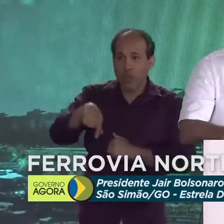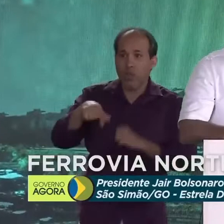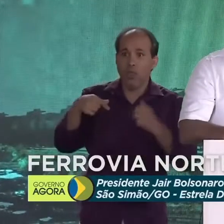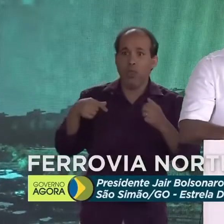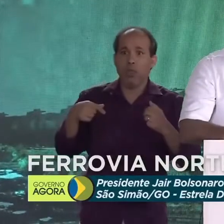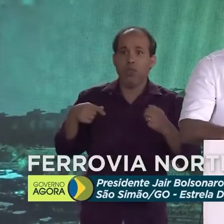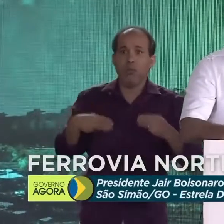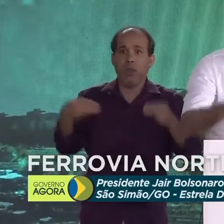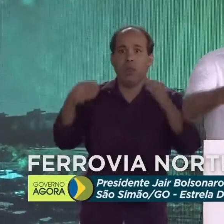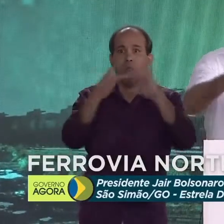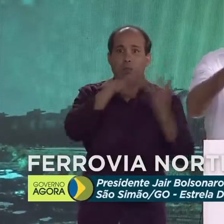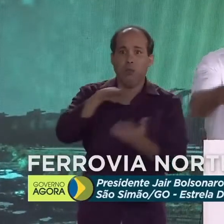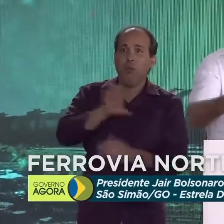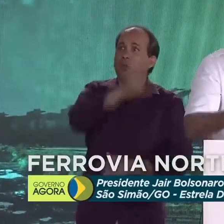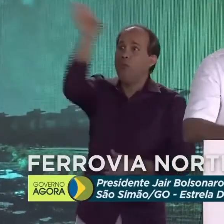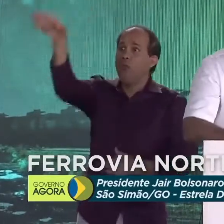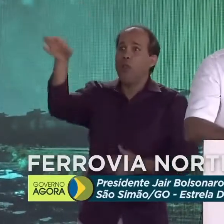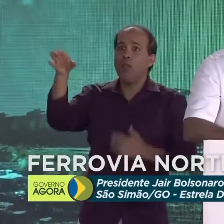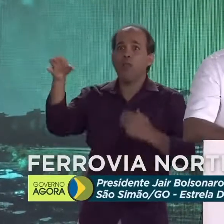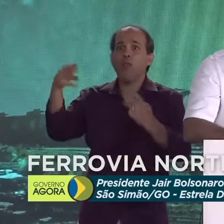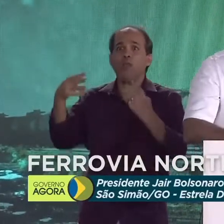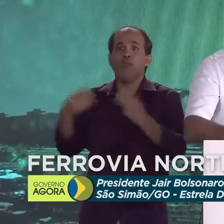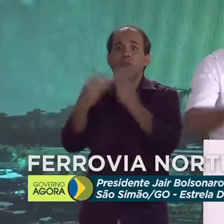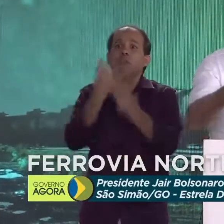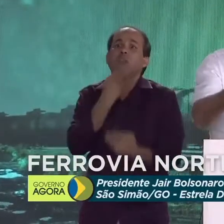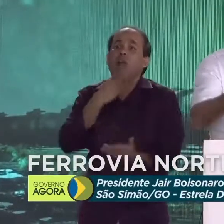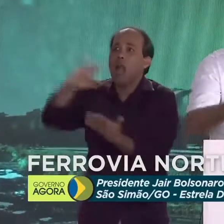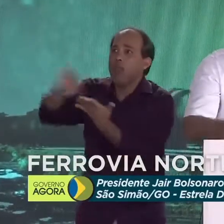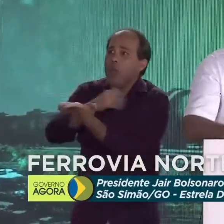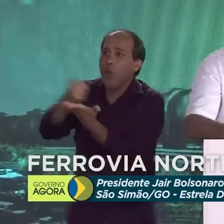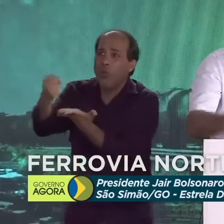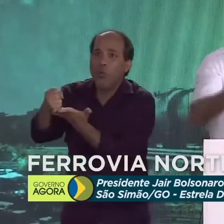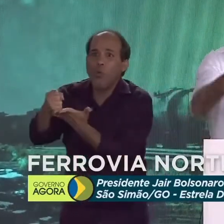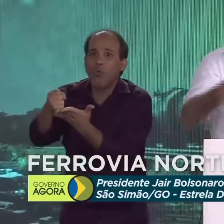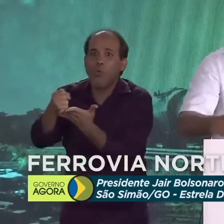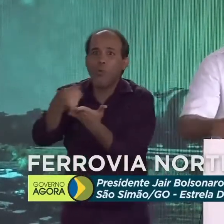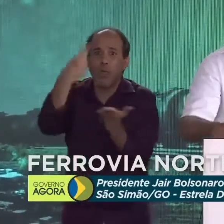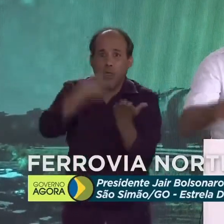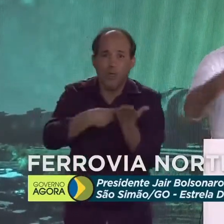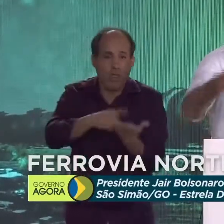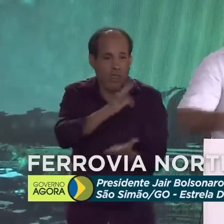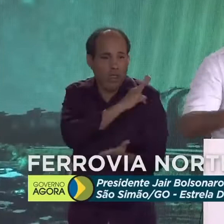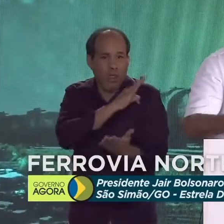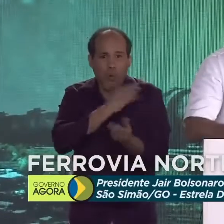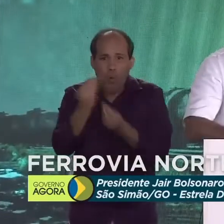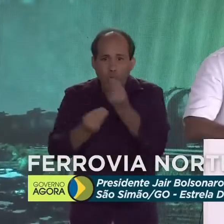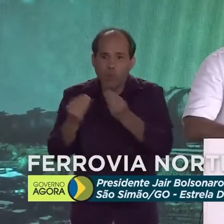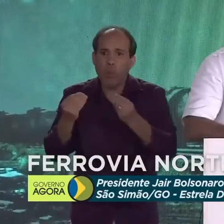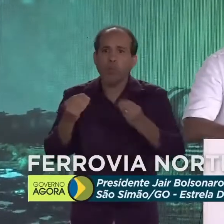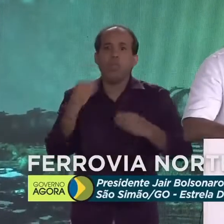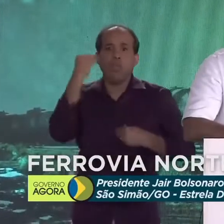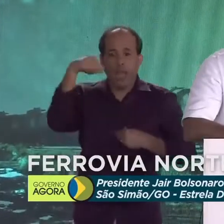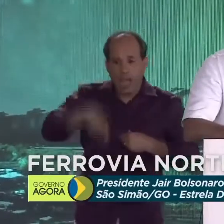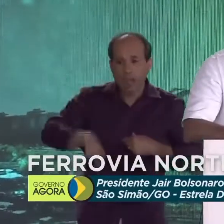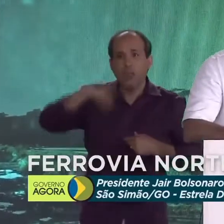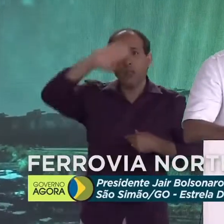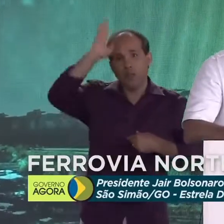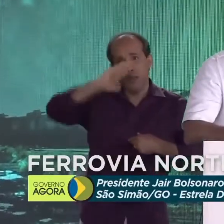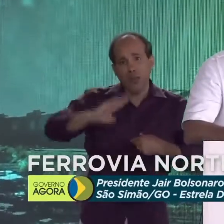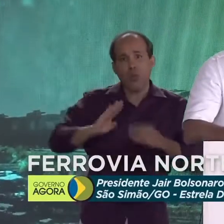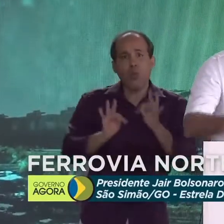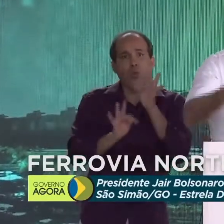Israel. Vamos assinar um acordo, protocolo de detenções, vamos, se Deus quiser, trazer para cá